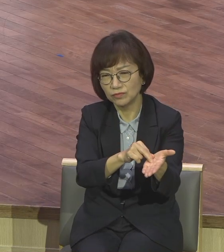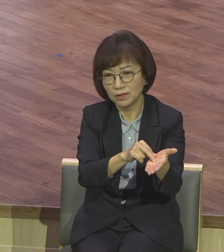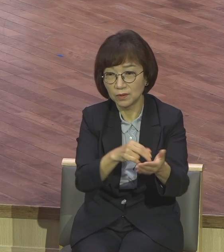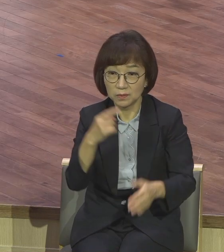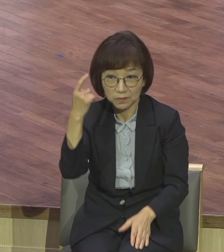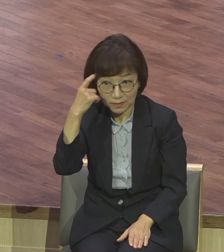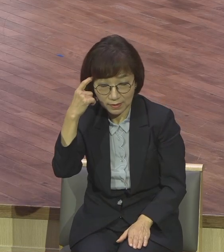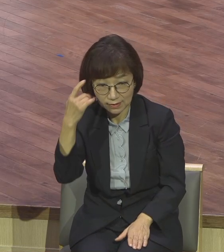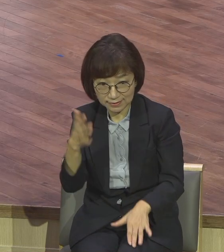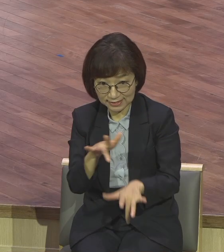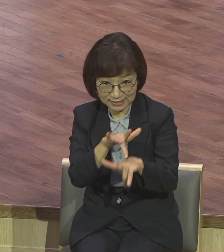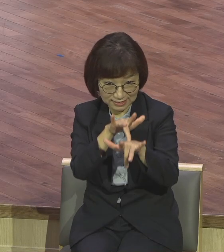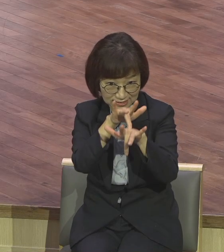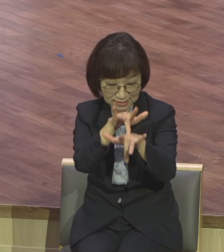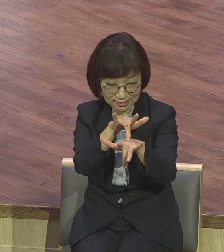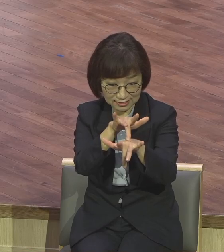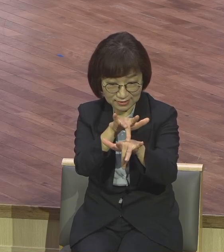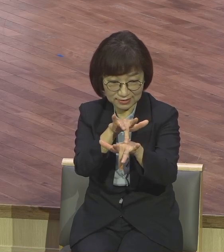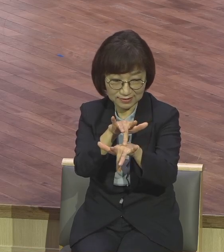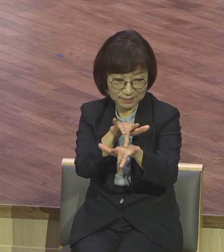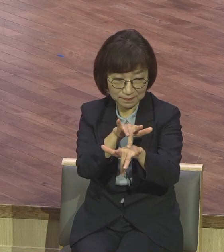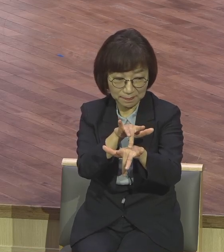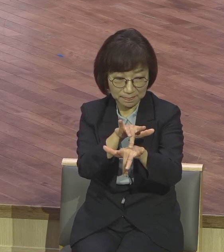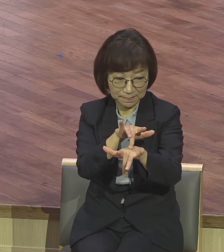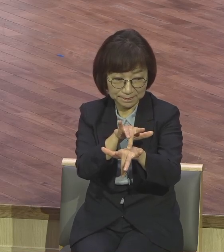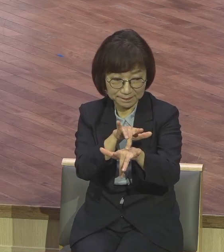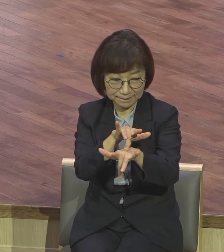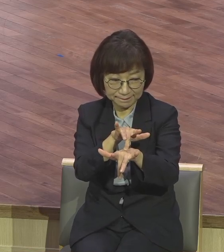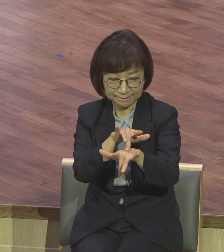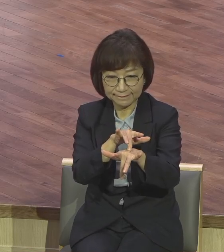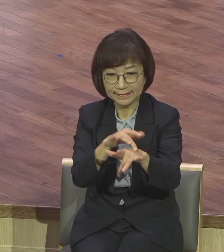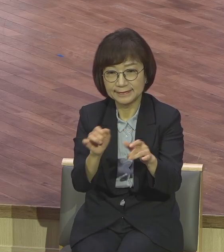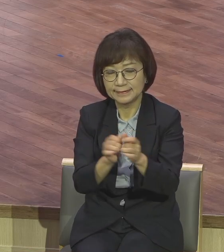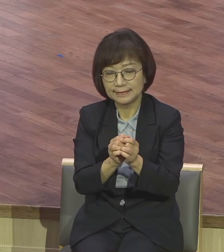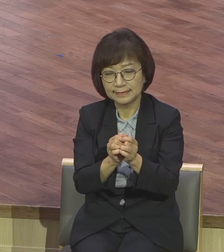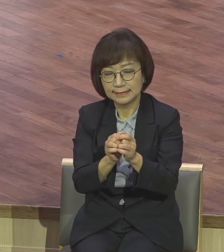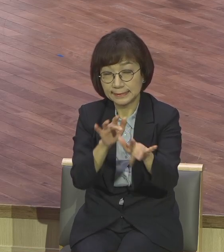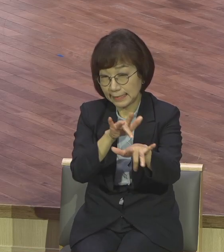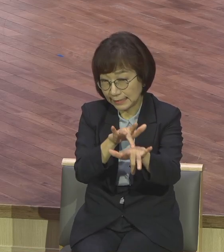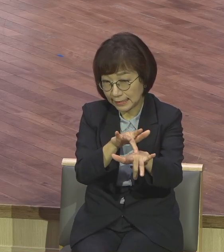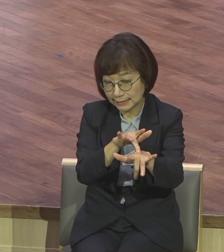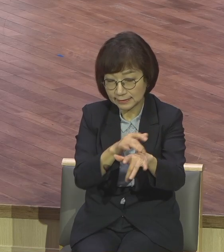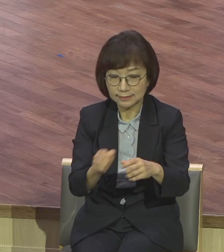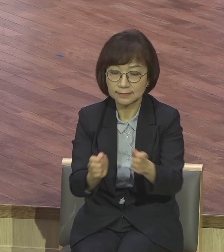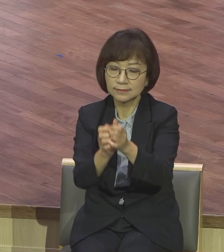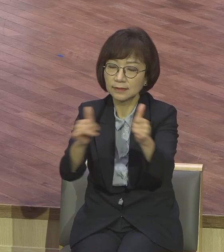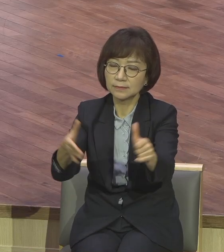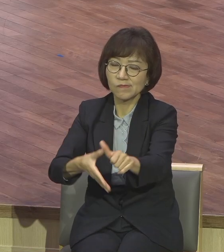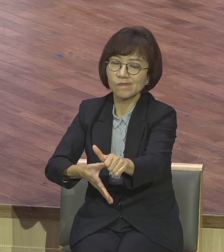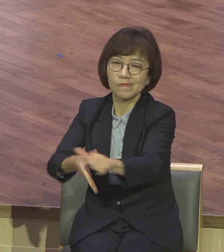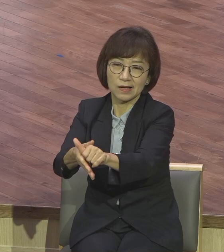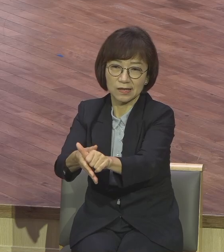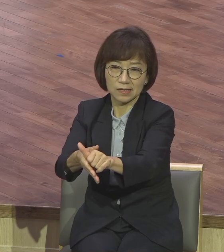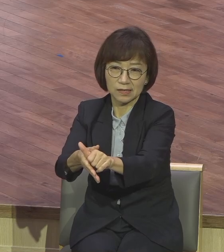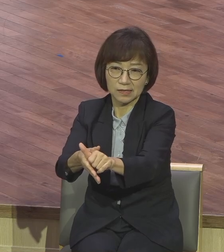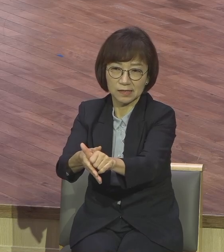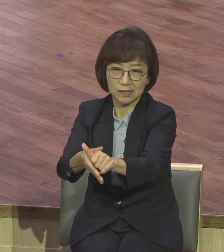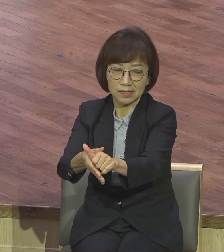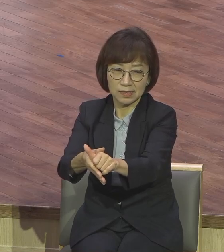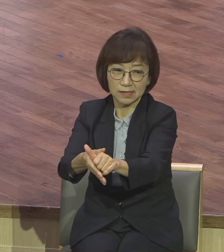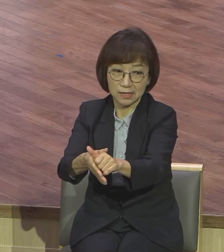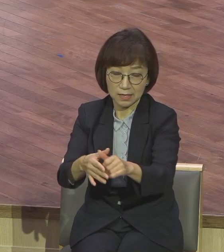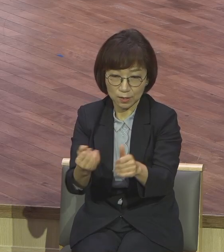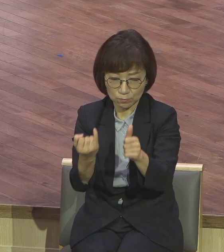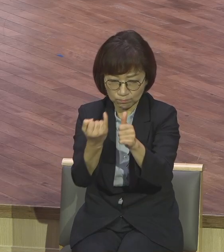사단은요 어떻게 쓰든지 인간을 멸망시킵니다. 어떻게 쓰든지